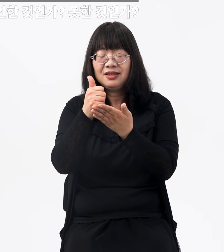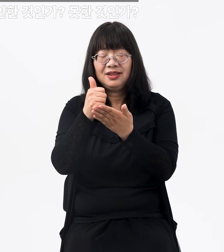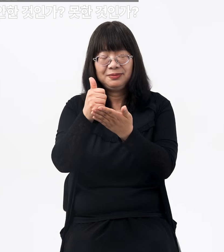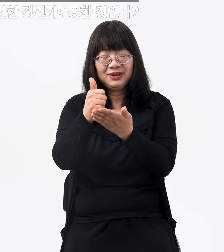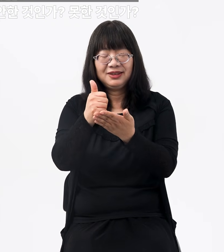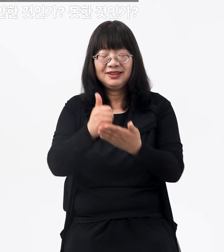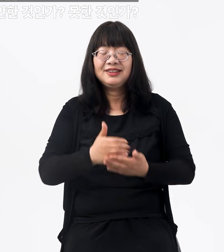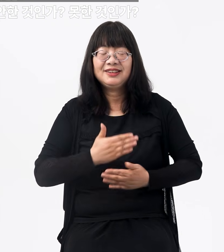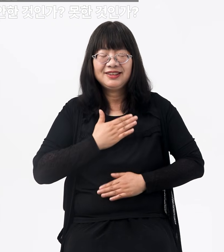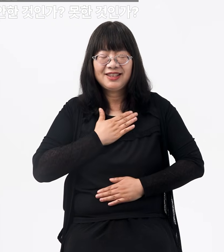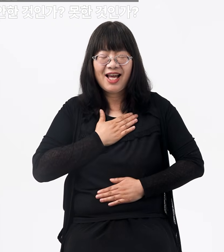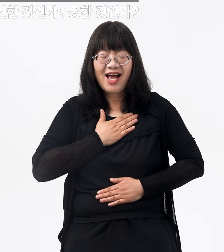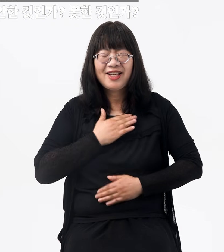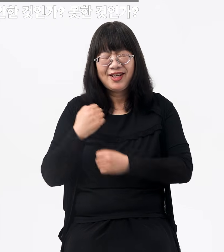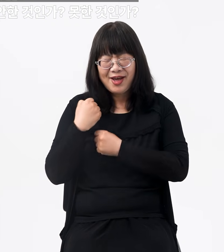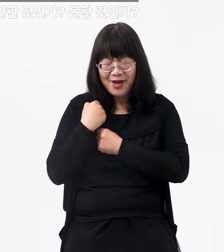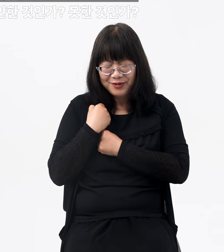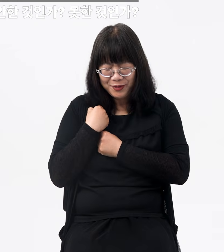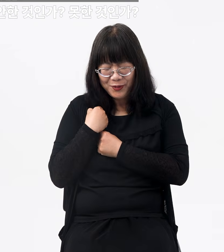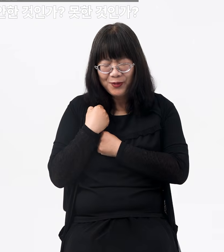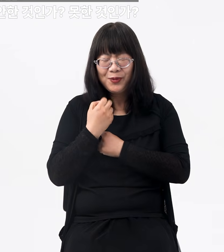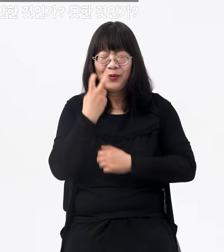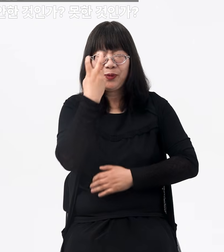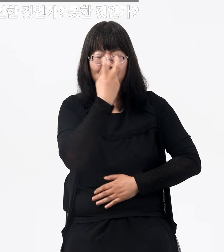주님은 나의